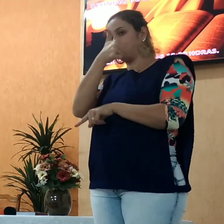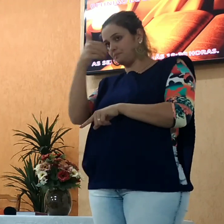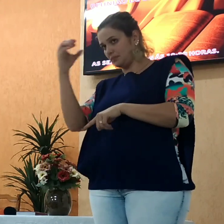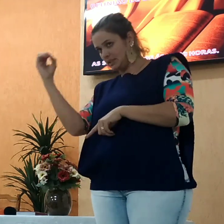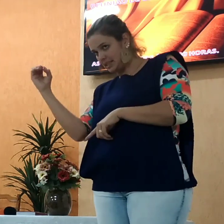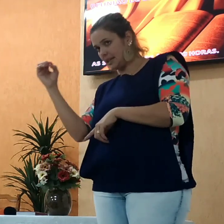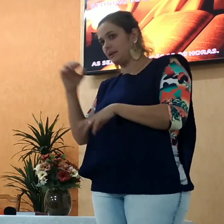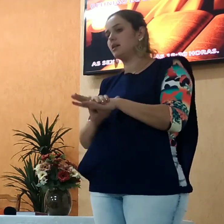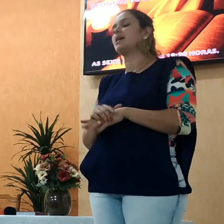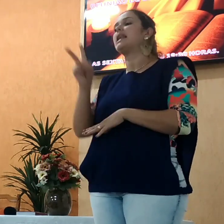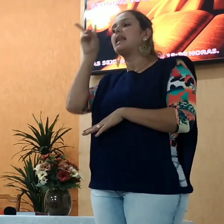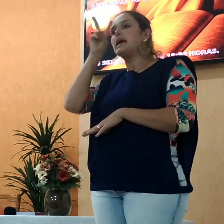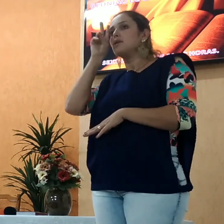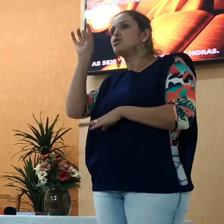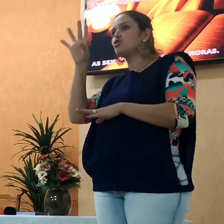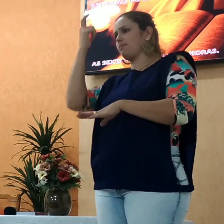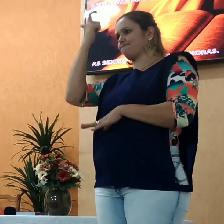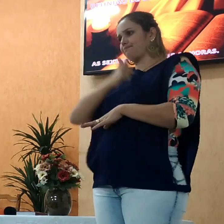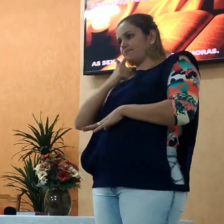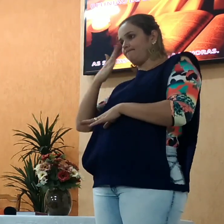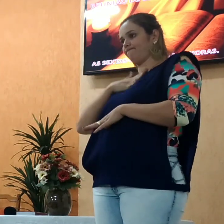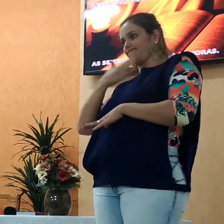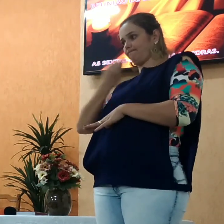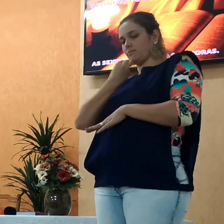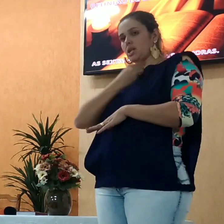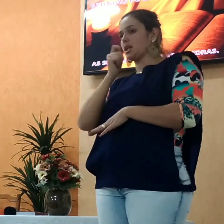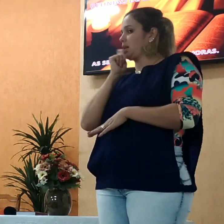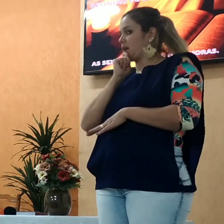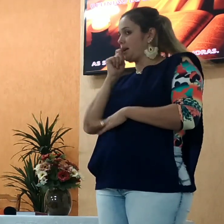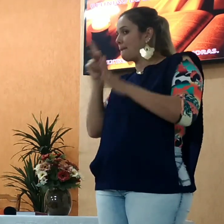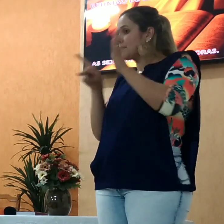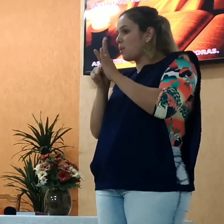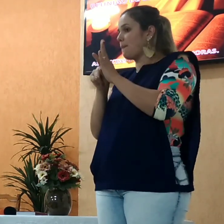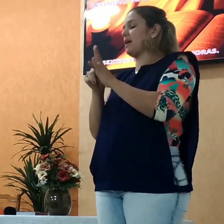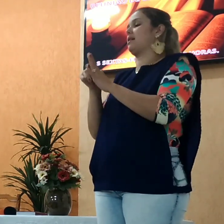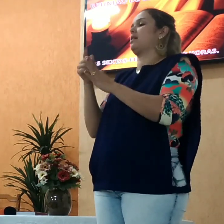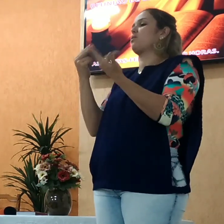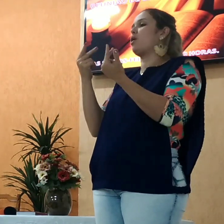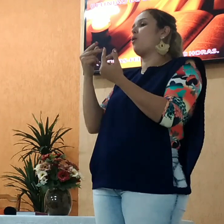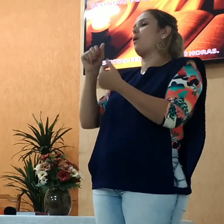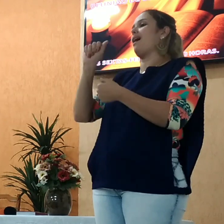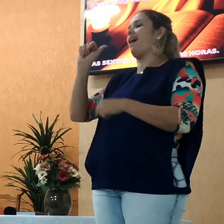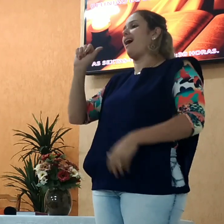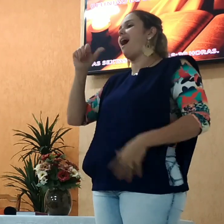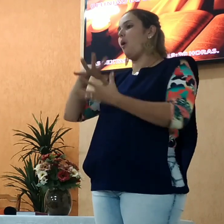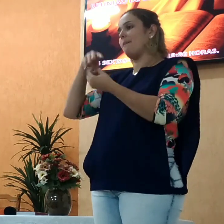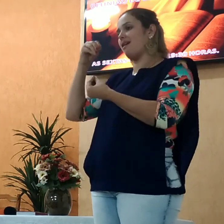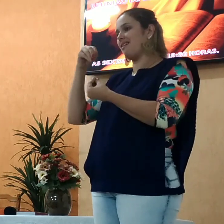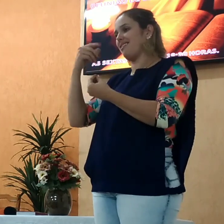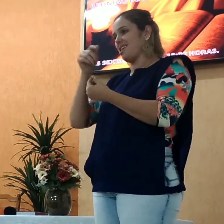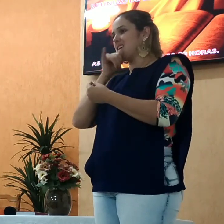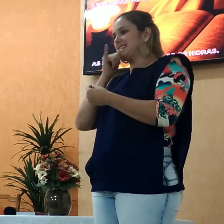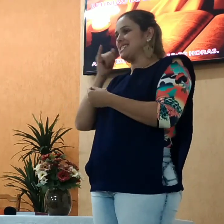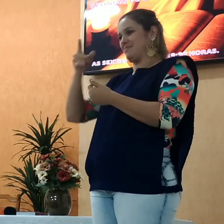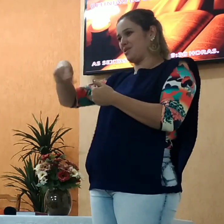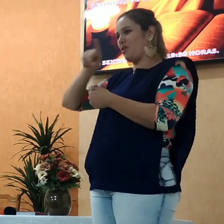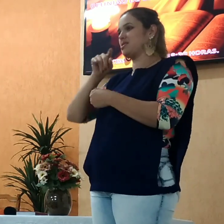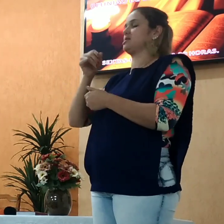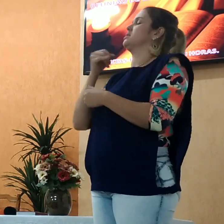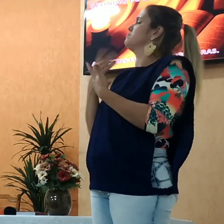da sua própria alma. O salmista, ele convida a sua alma para agradecer a Deus. Ele não